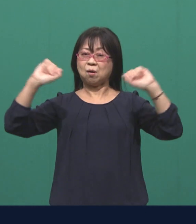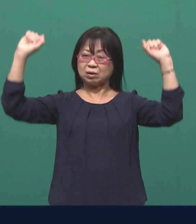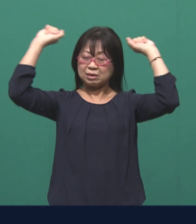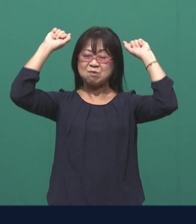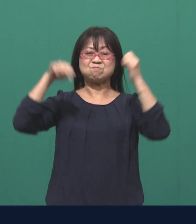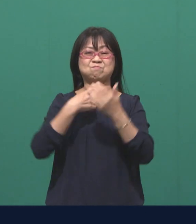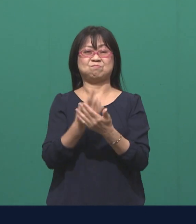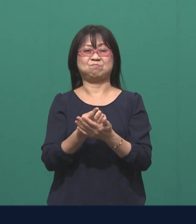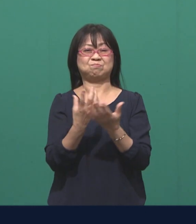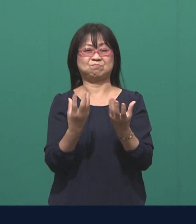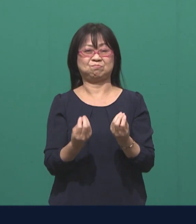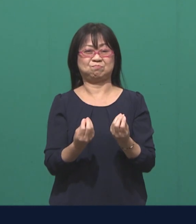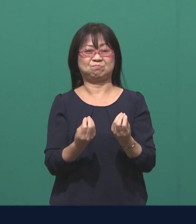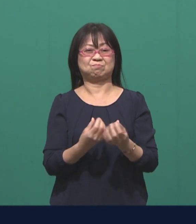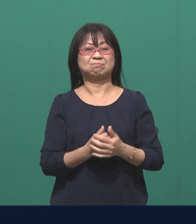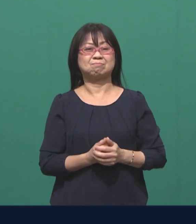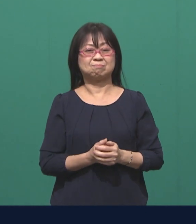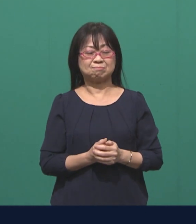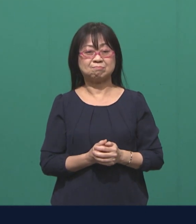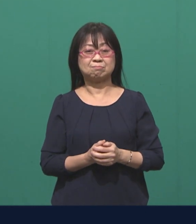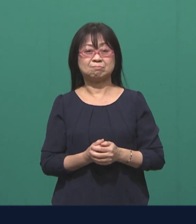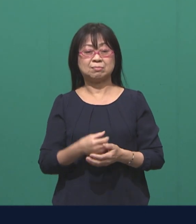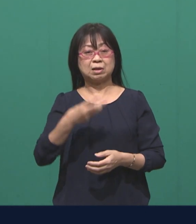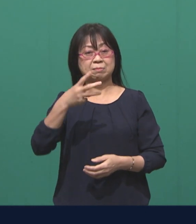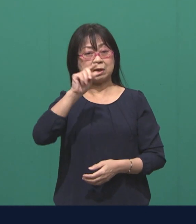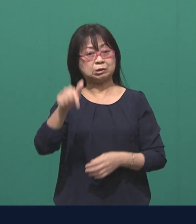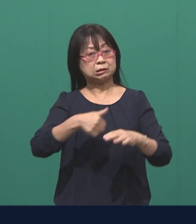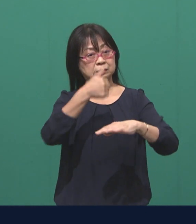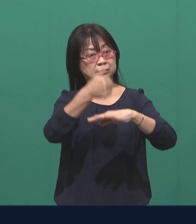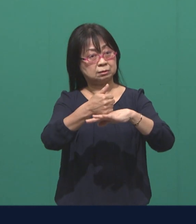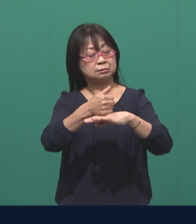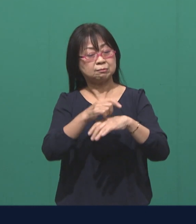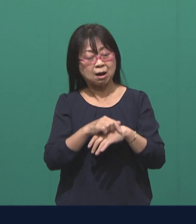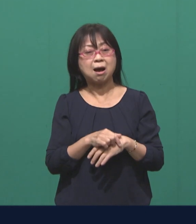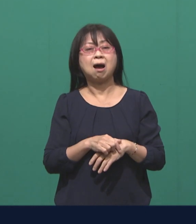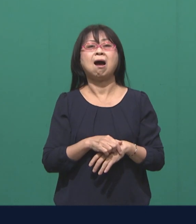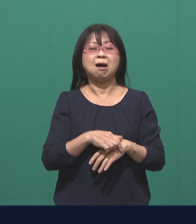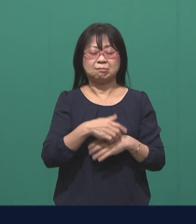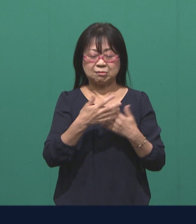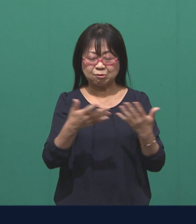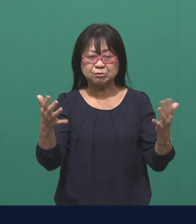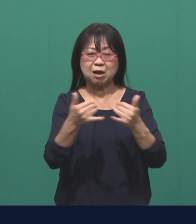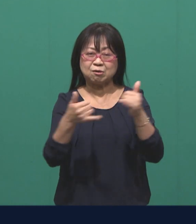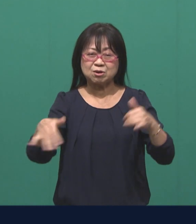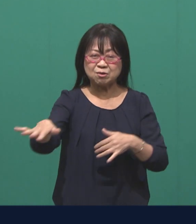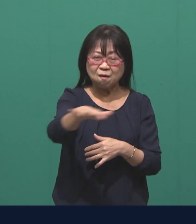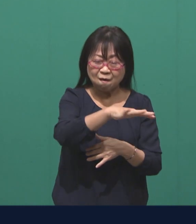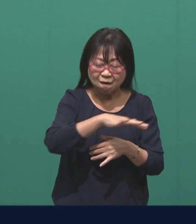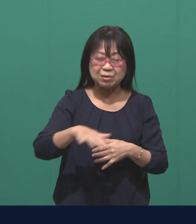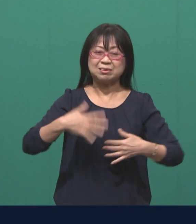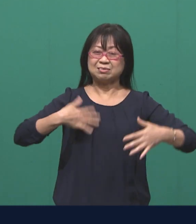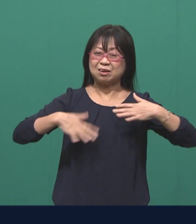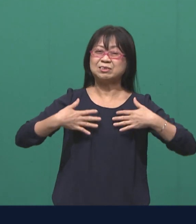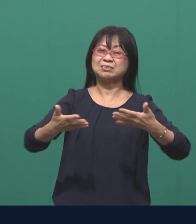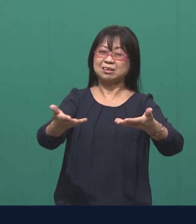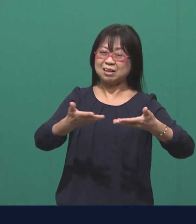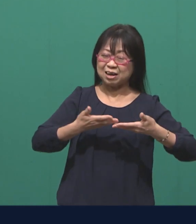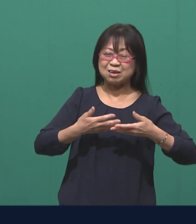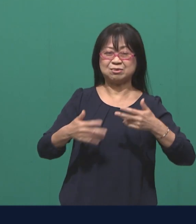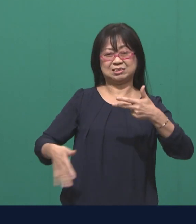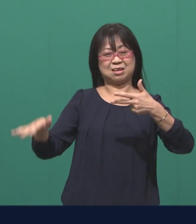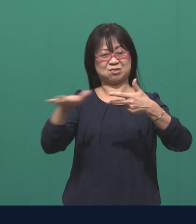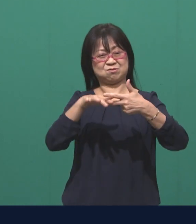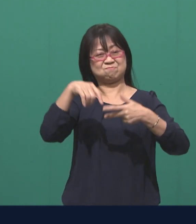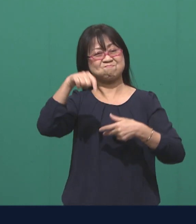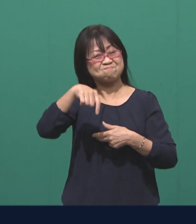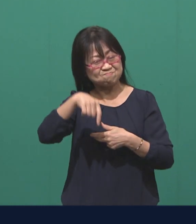チャッフィー、そして地元彦根市からひこにゃんも参加しました。三日月知事は多くの皆様にお楽